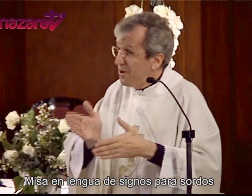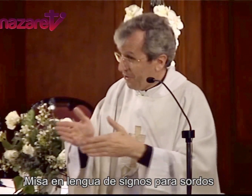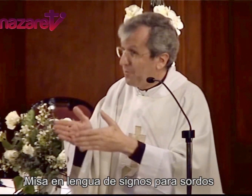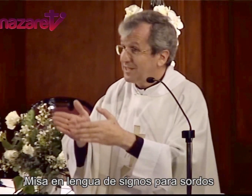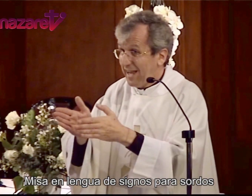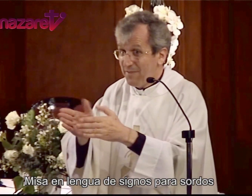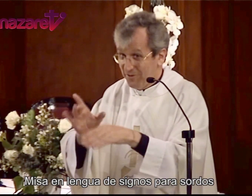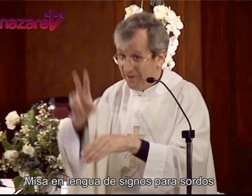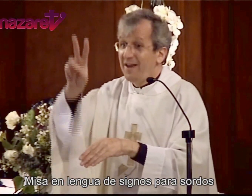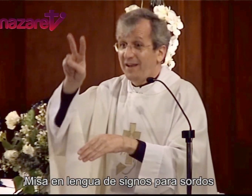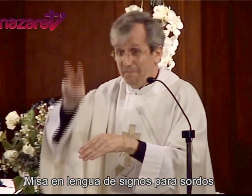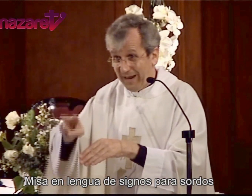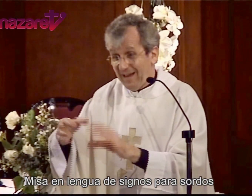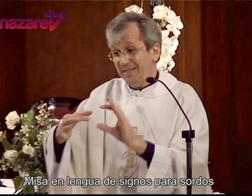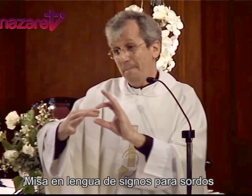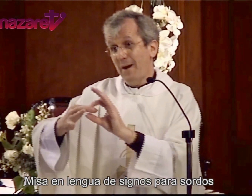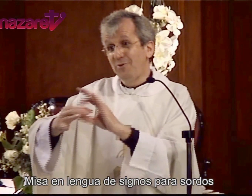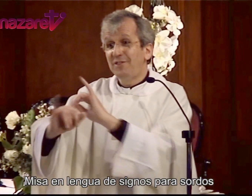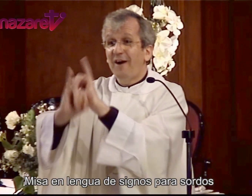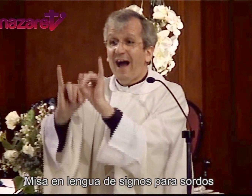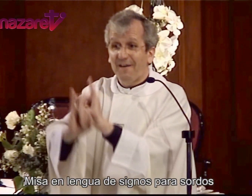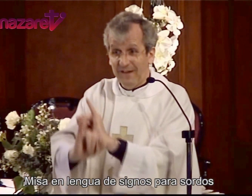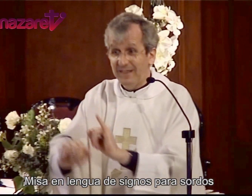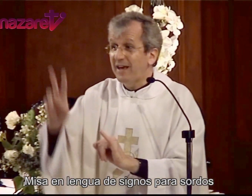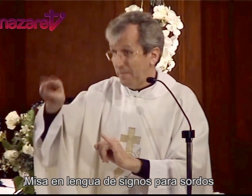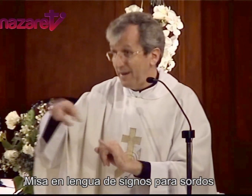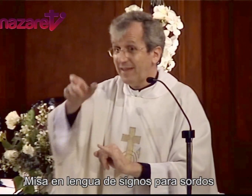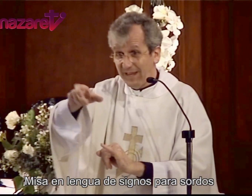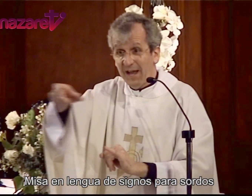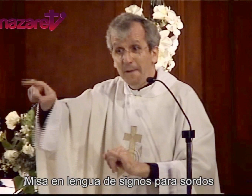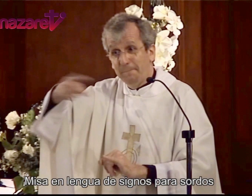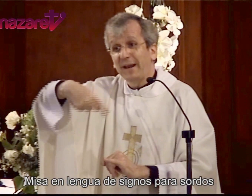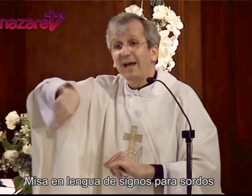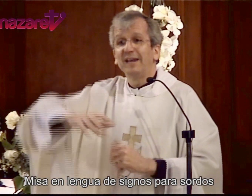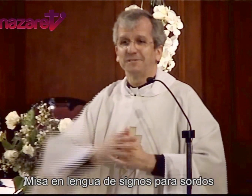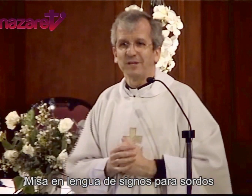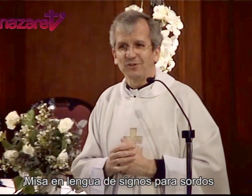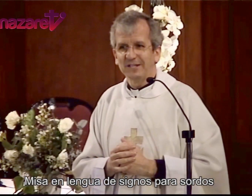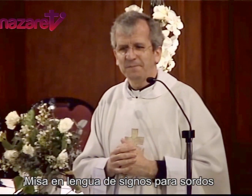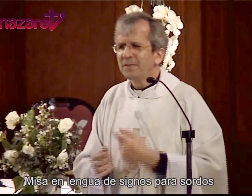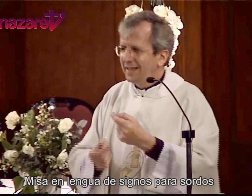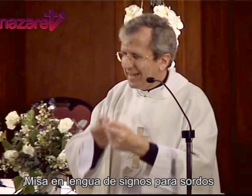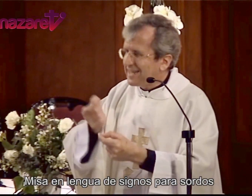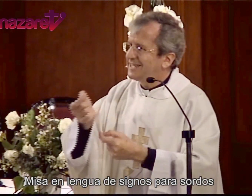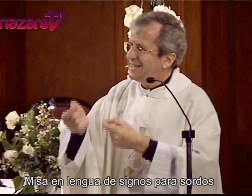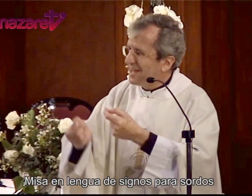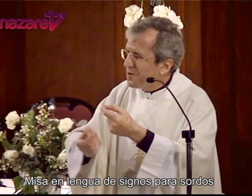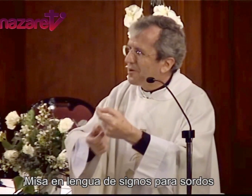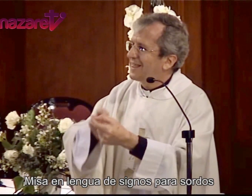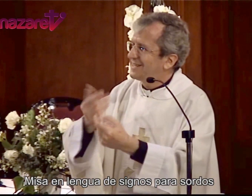Como ese camino Verdad Va unido A la felicidad Verdadera Para las personas Es así Como gracias